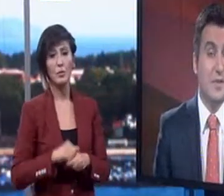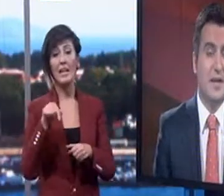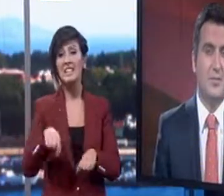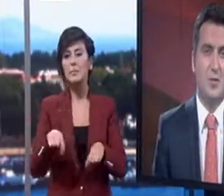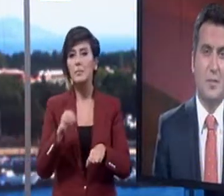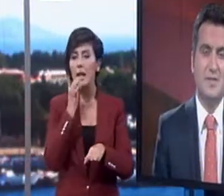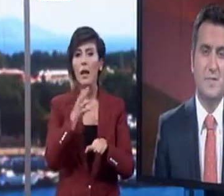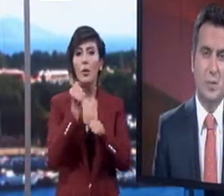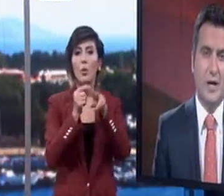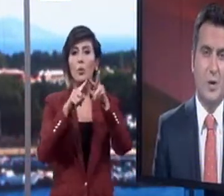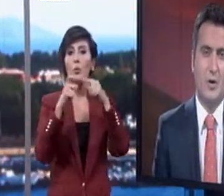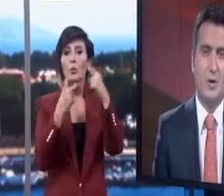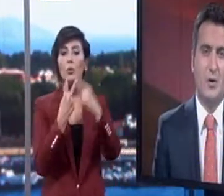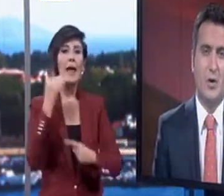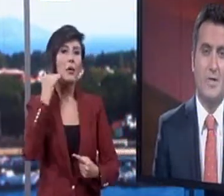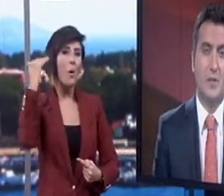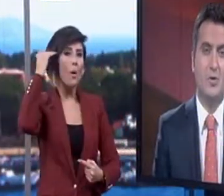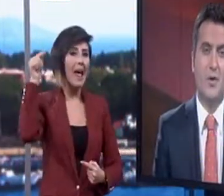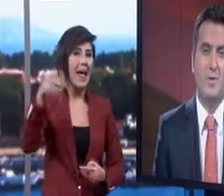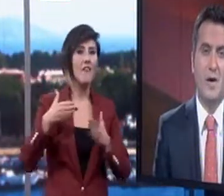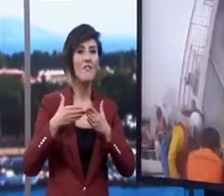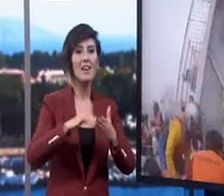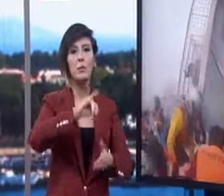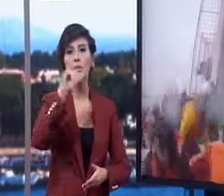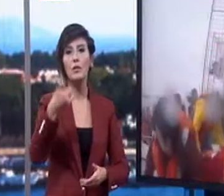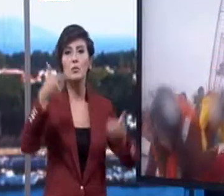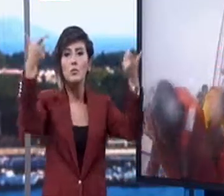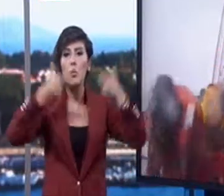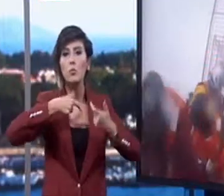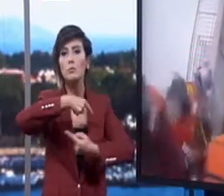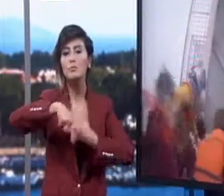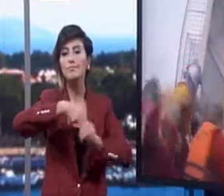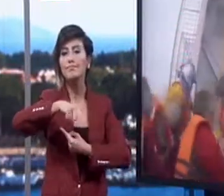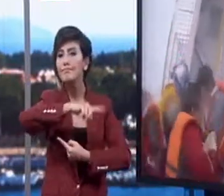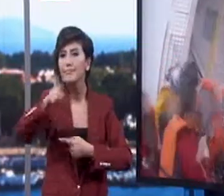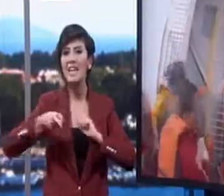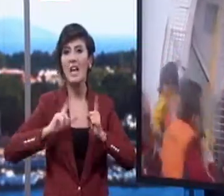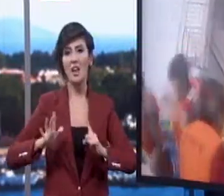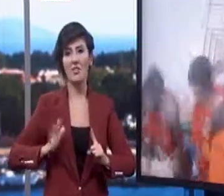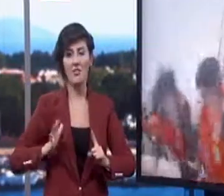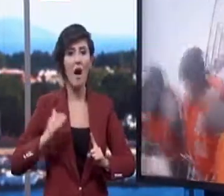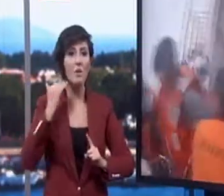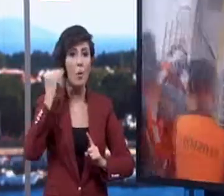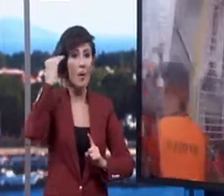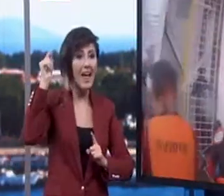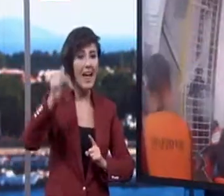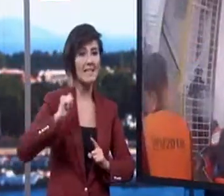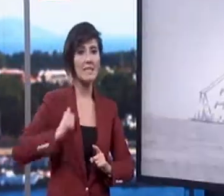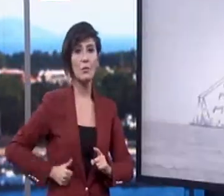Şimdiki durağımız Güney Kore. Güney Kore feribot faciasının sorumlularını yargılıyor. Güney Koreli savcılar 300'den fazla